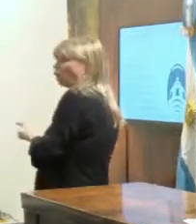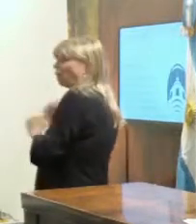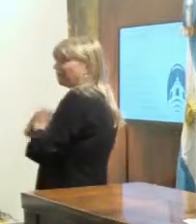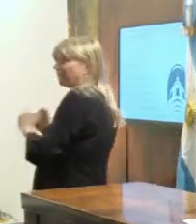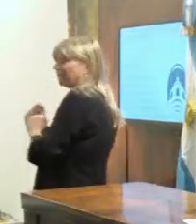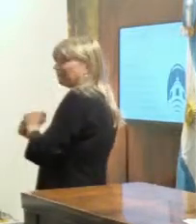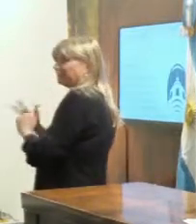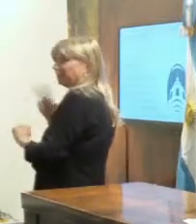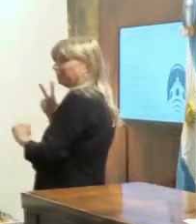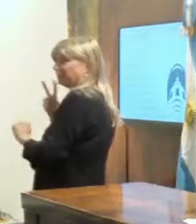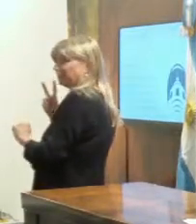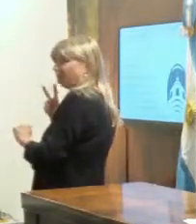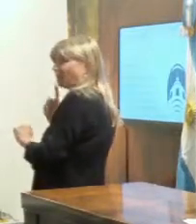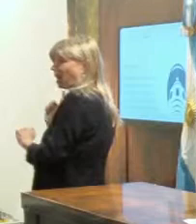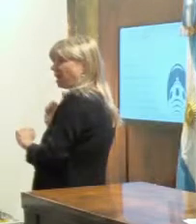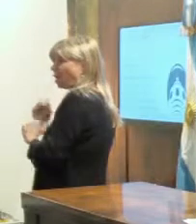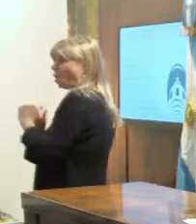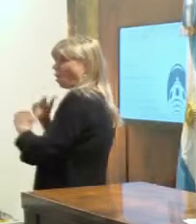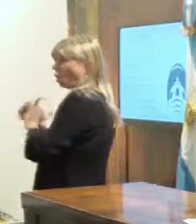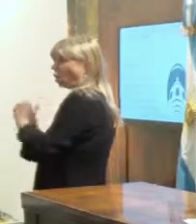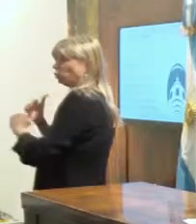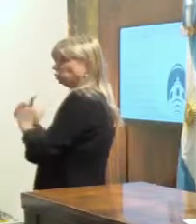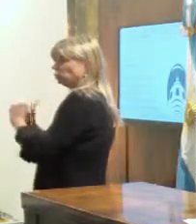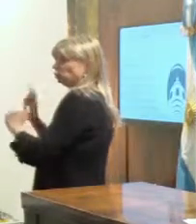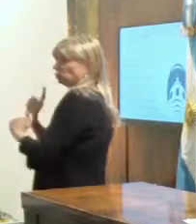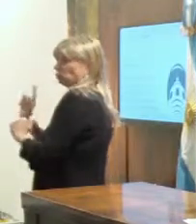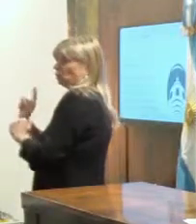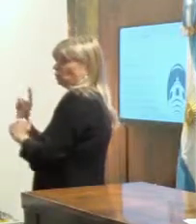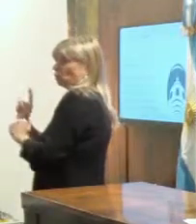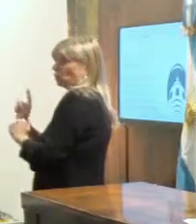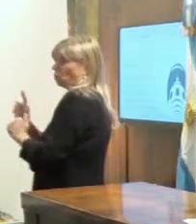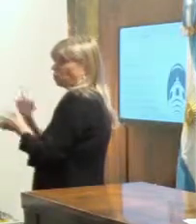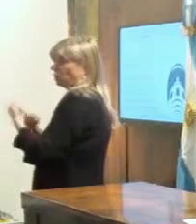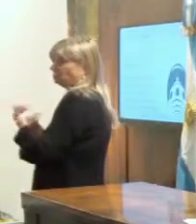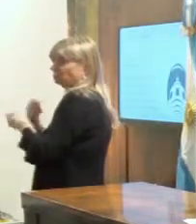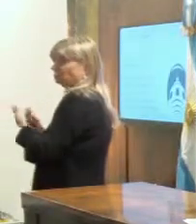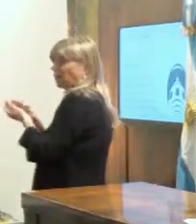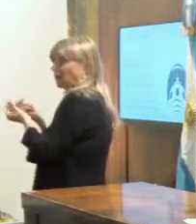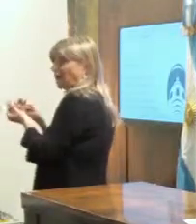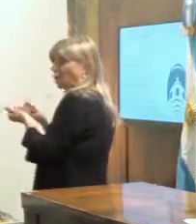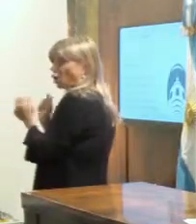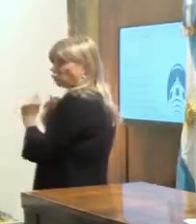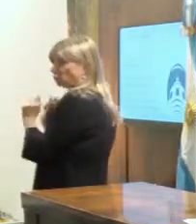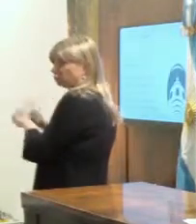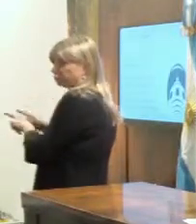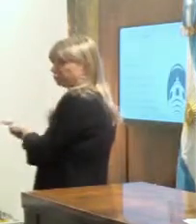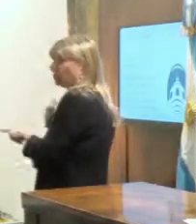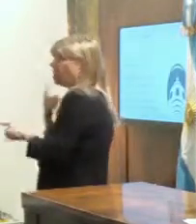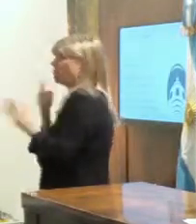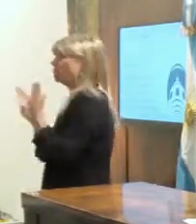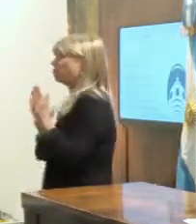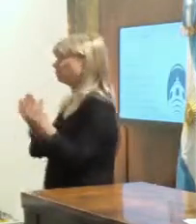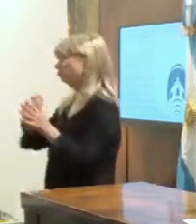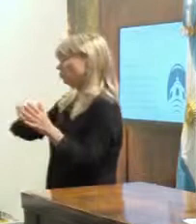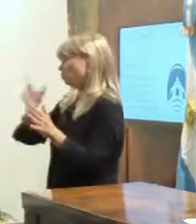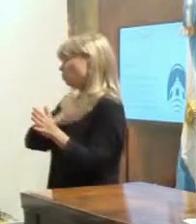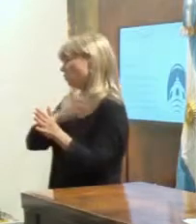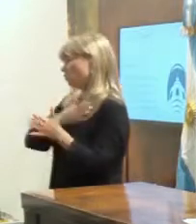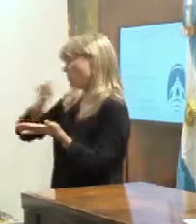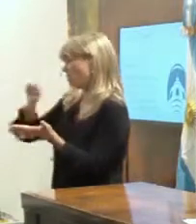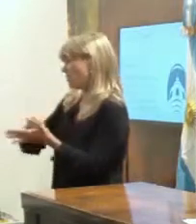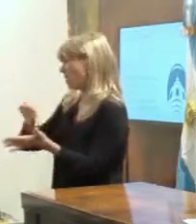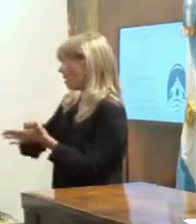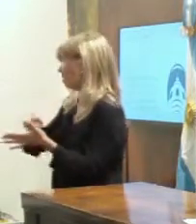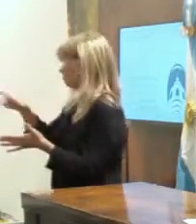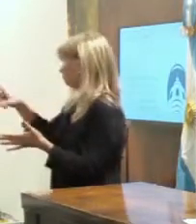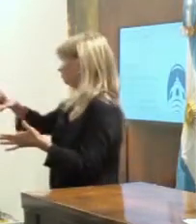empresa privada no siga siendo un gran negocio a costa de los impuestos que pagamos entre todos, porque con nuestros